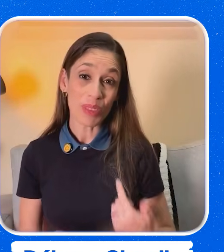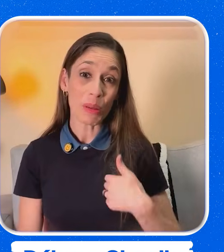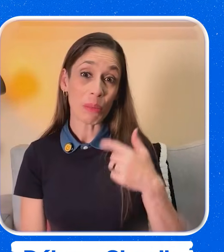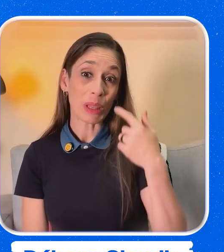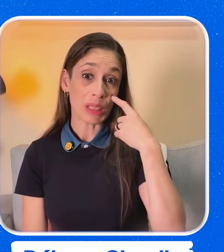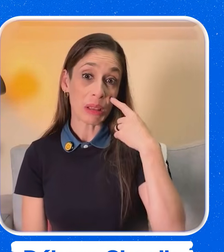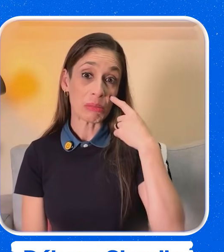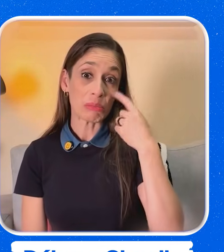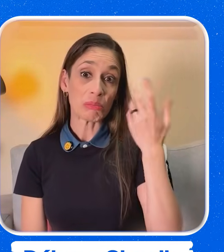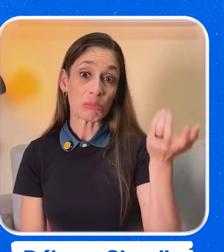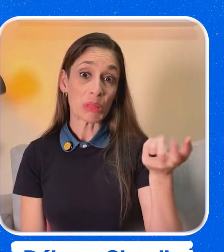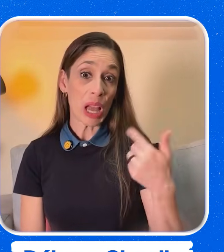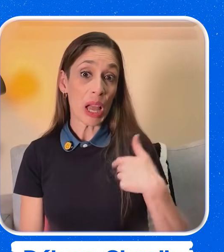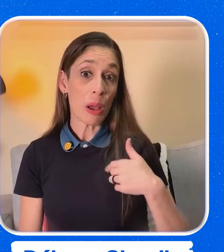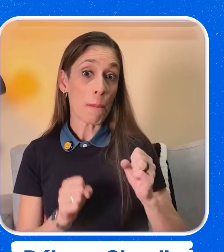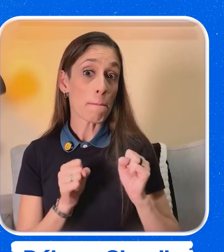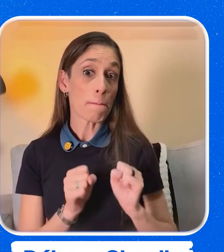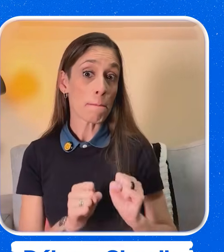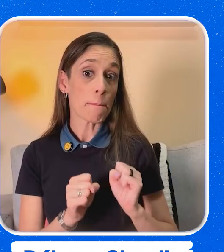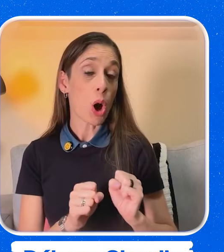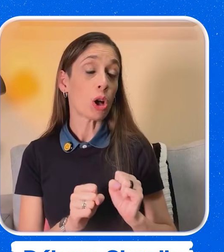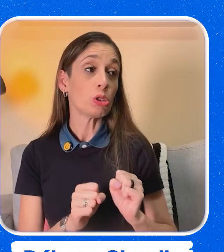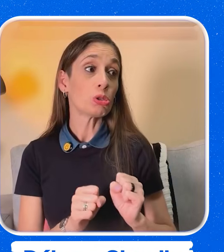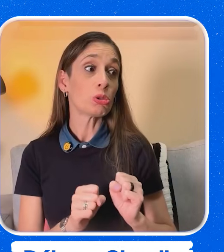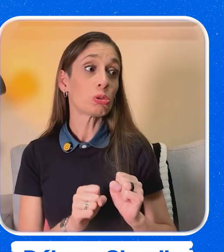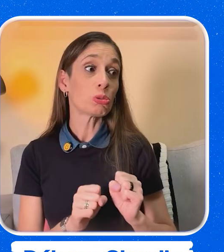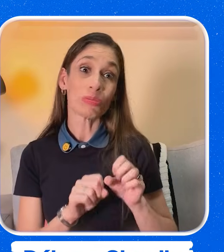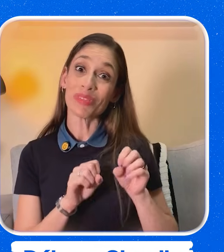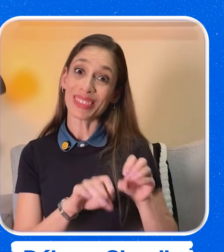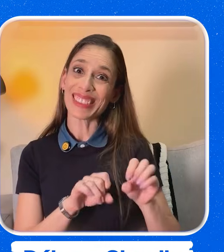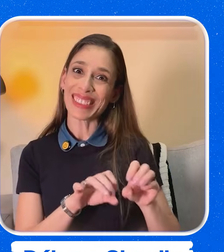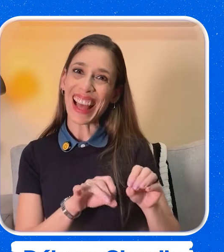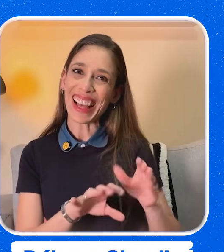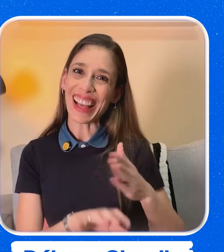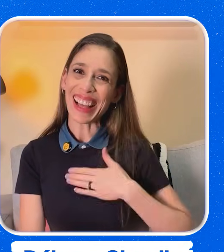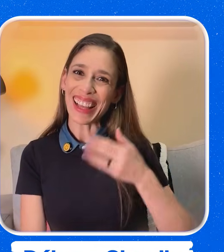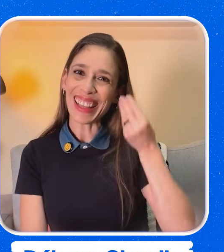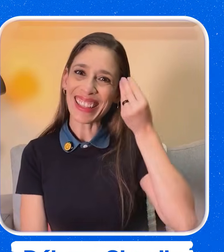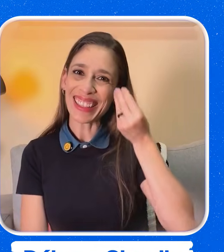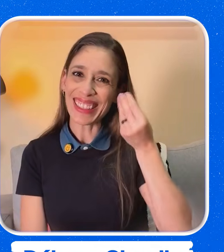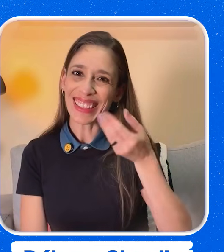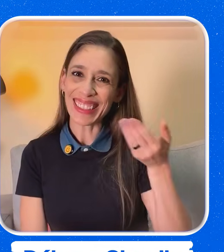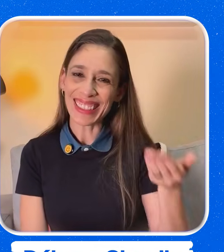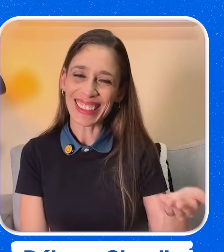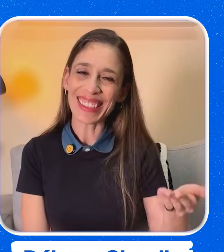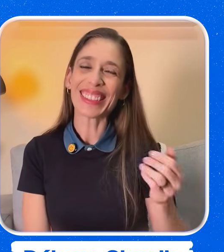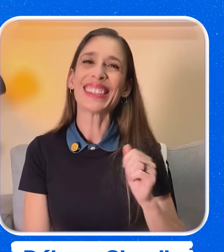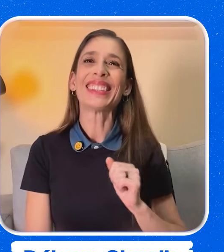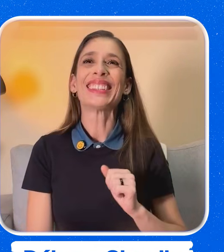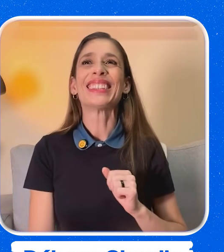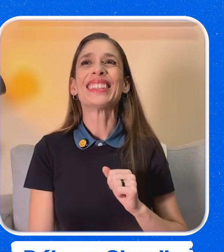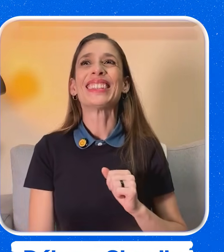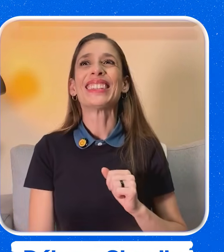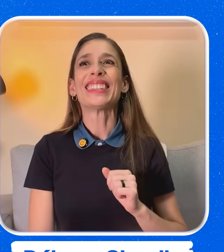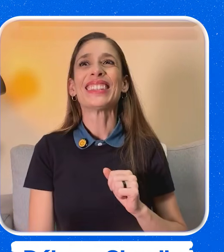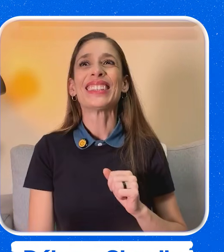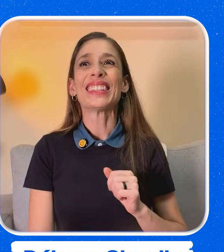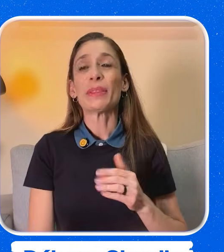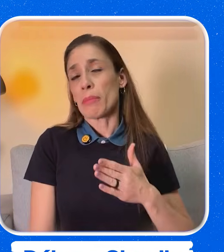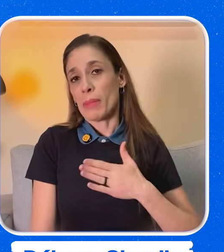para ele o que eu faço, já que ele gosta do meu trabalho. E aí tá sendo um desafio grande para mim,